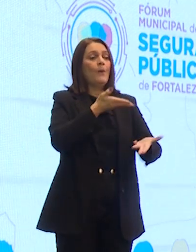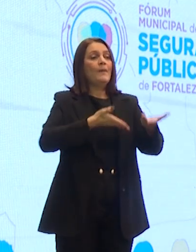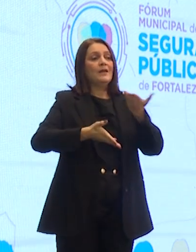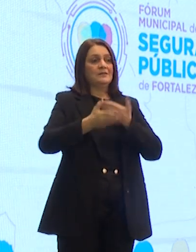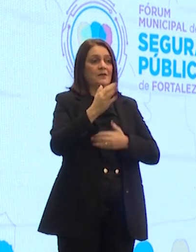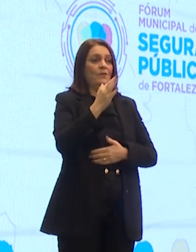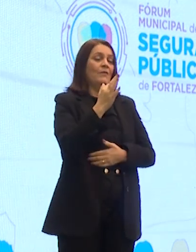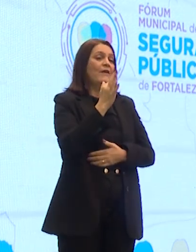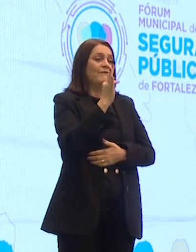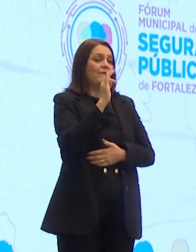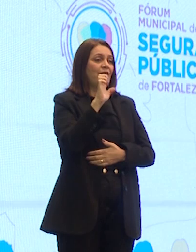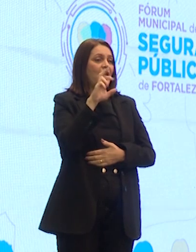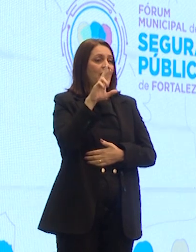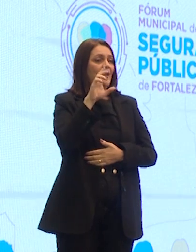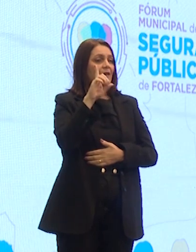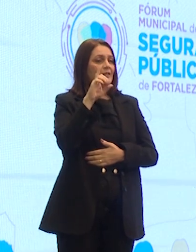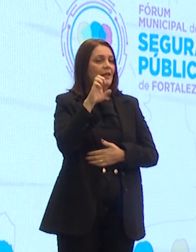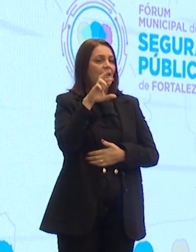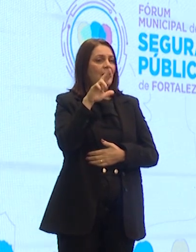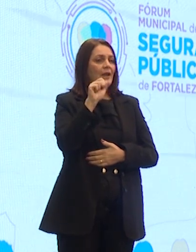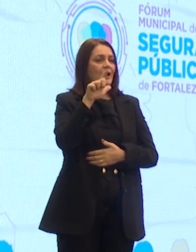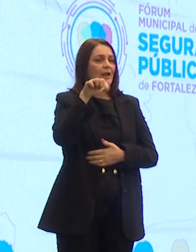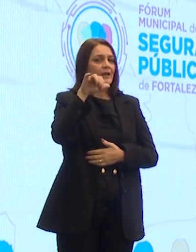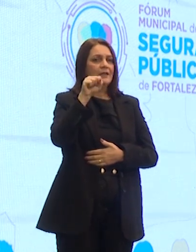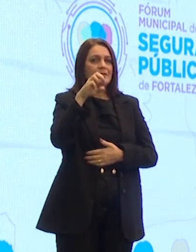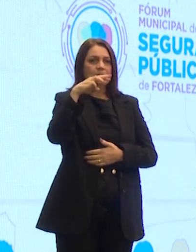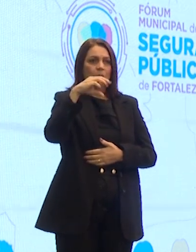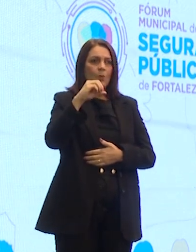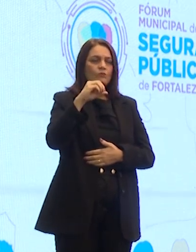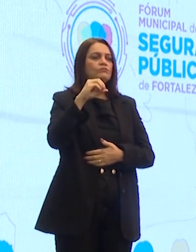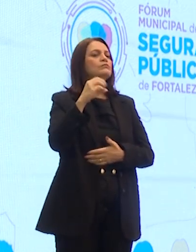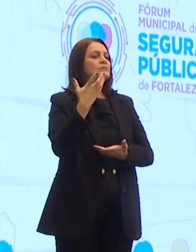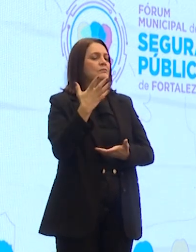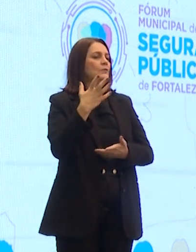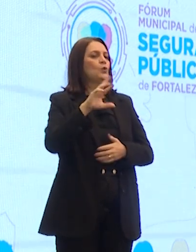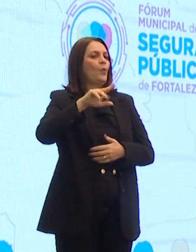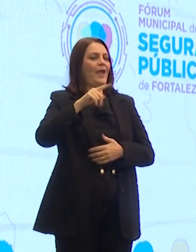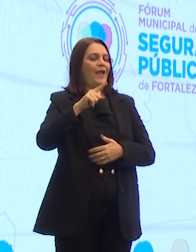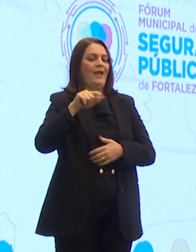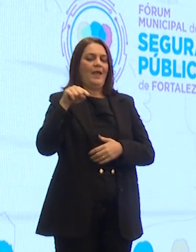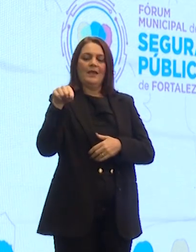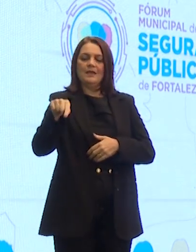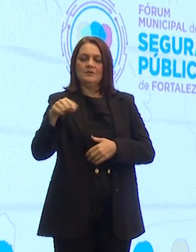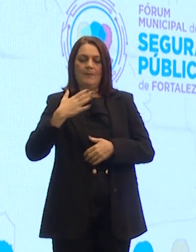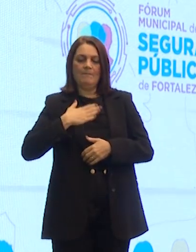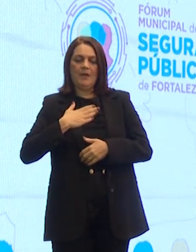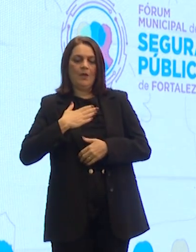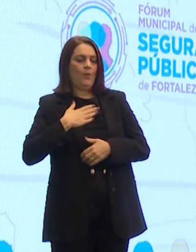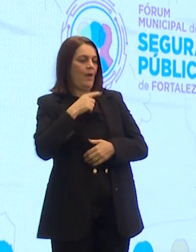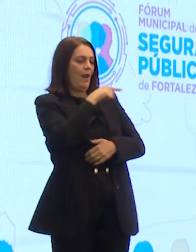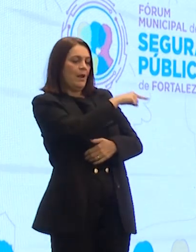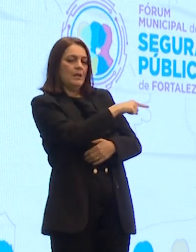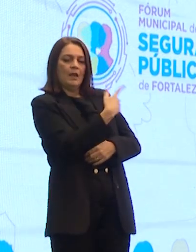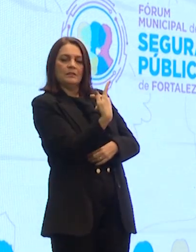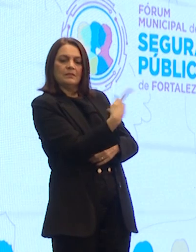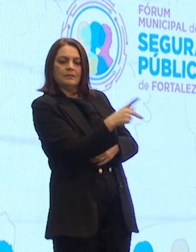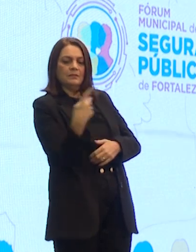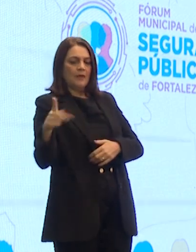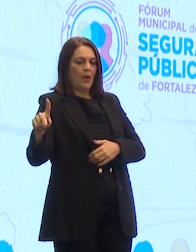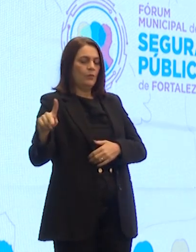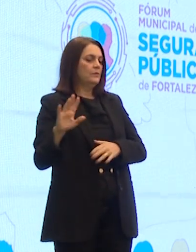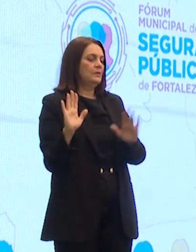federalismo dual, aqui é meu, ali é teu. É um federalismo em que se busca